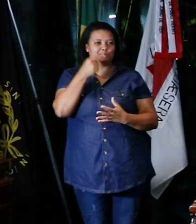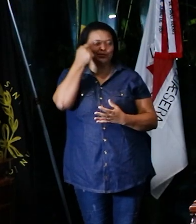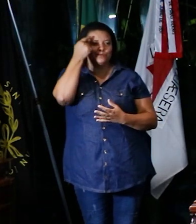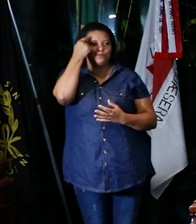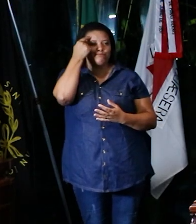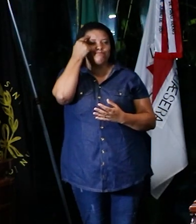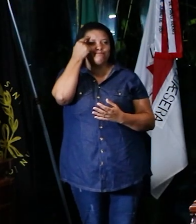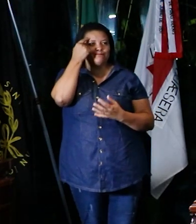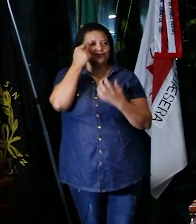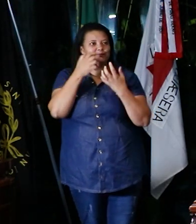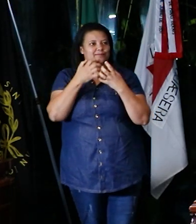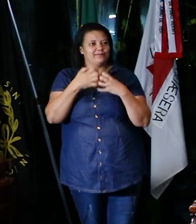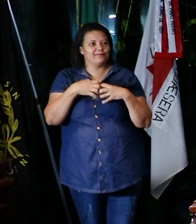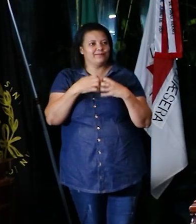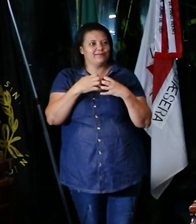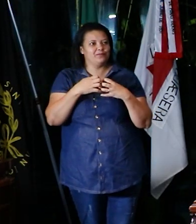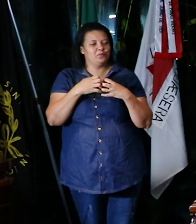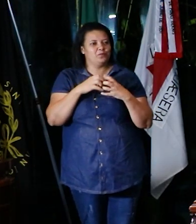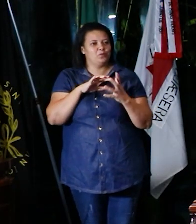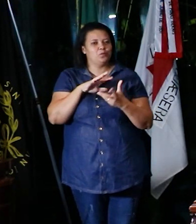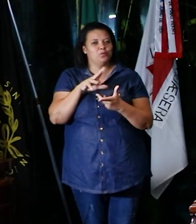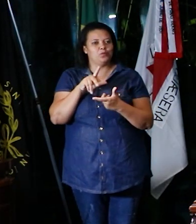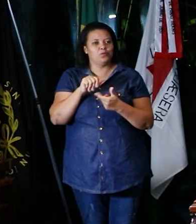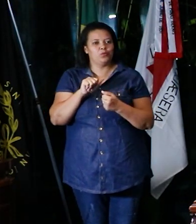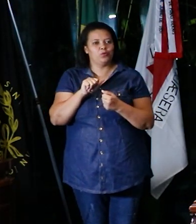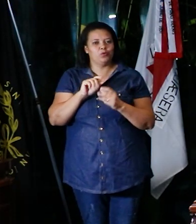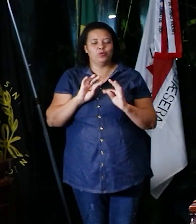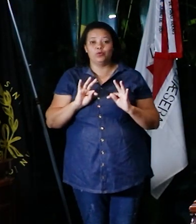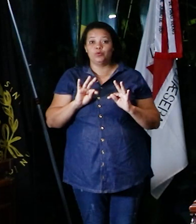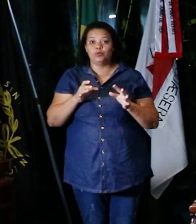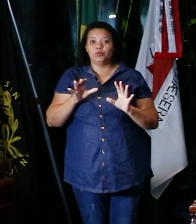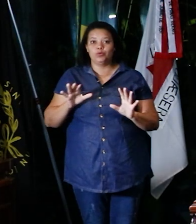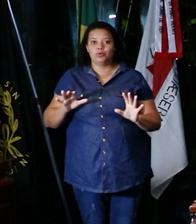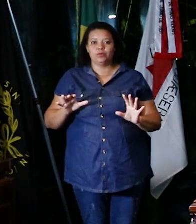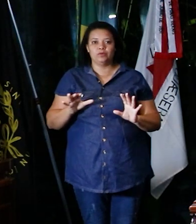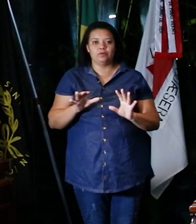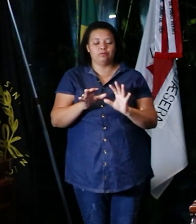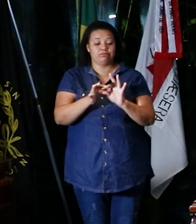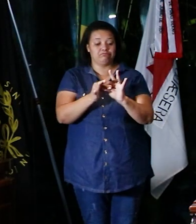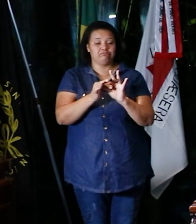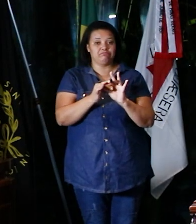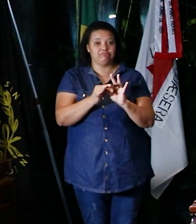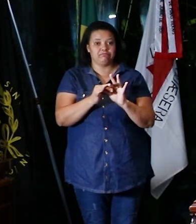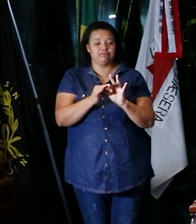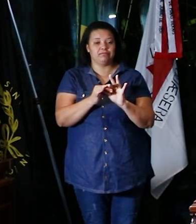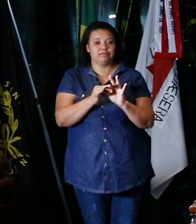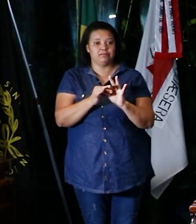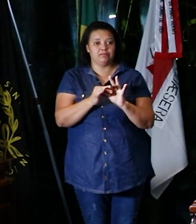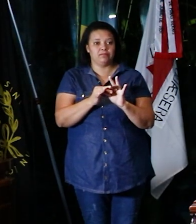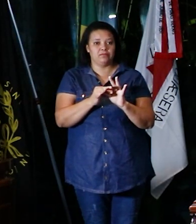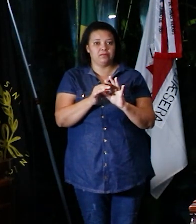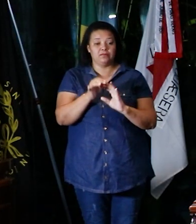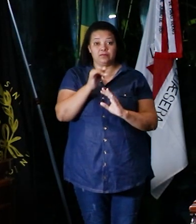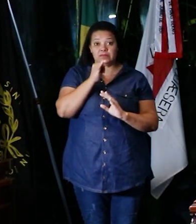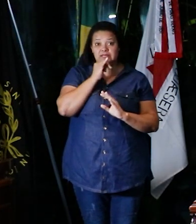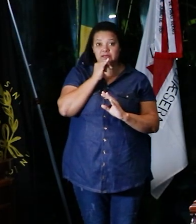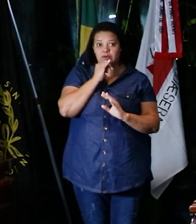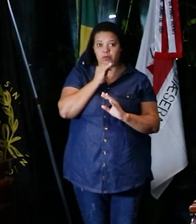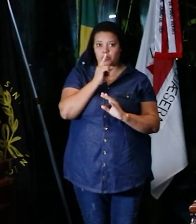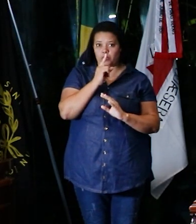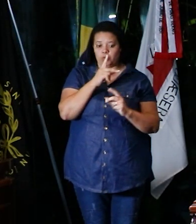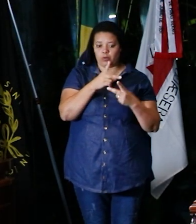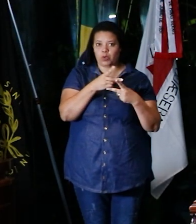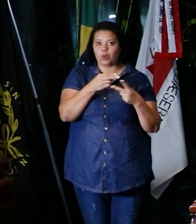é encadeado nesse mundo. Ou devia ser. Uma coisa nunca